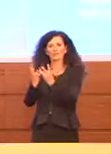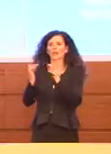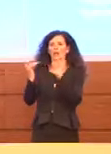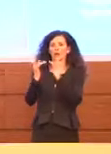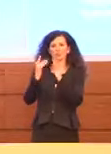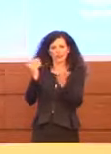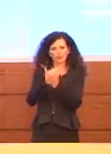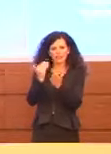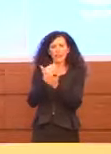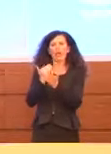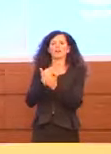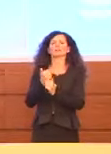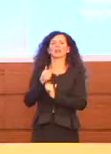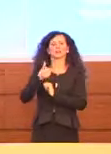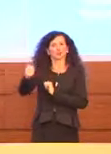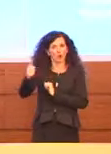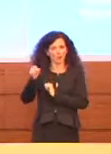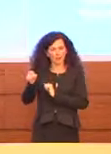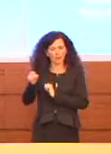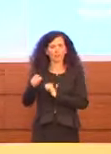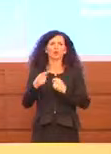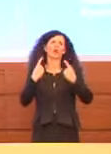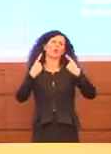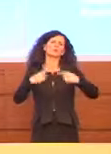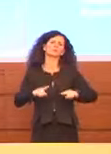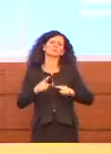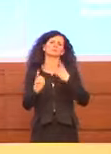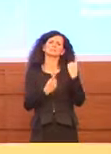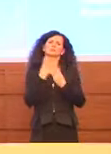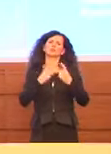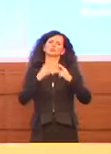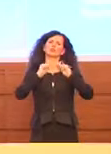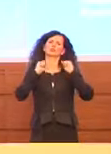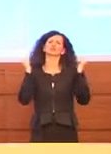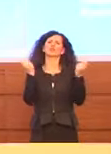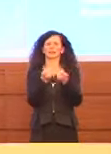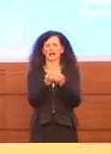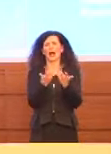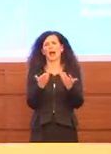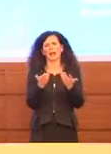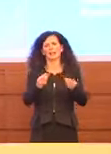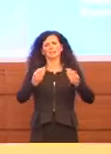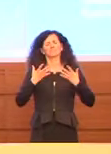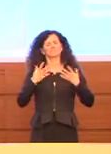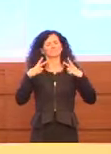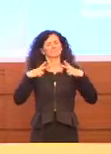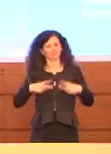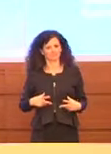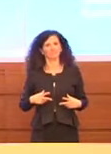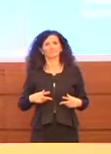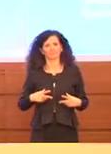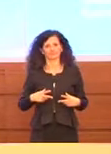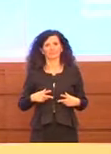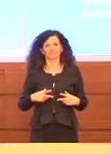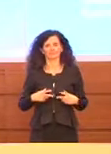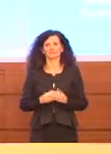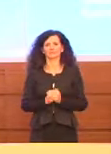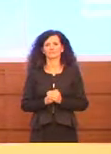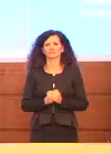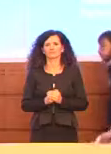questo per dire che il quadro che abbiamo oggi un quadro molto confortante confortante nel senso